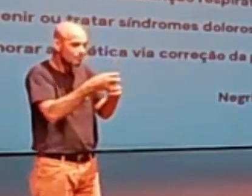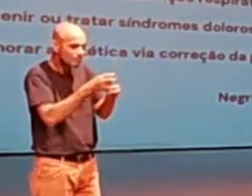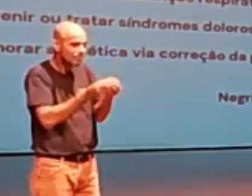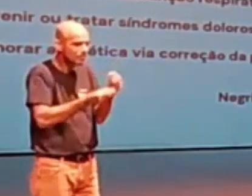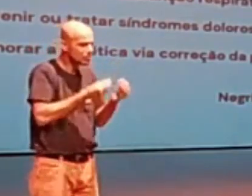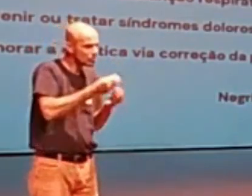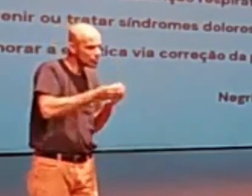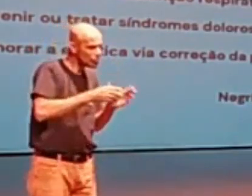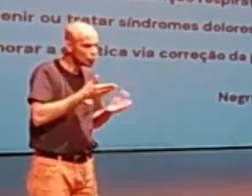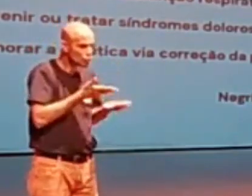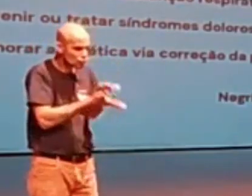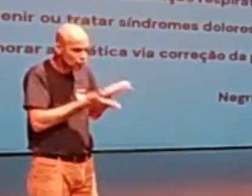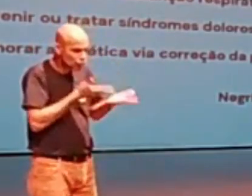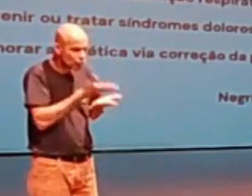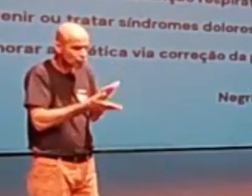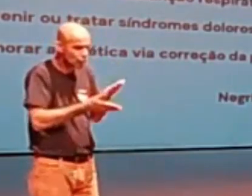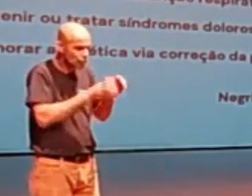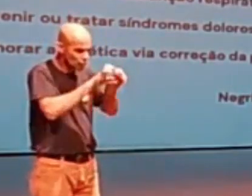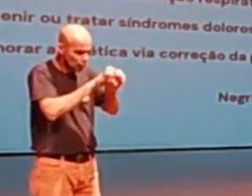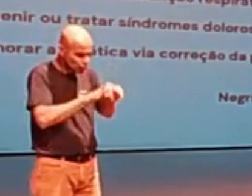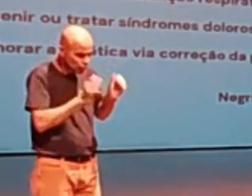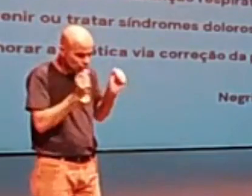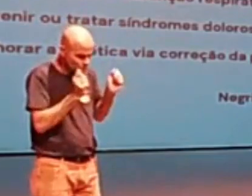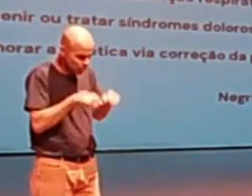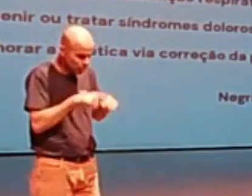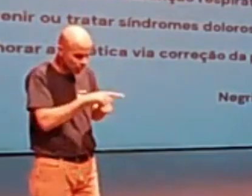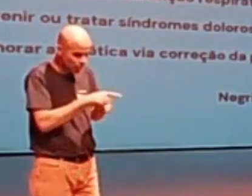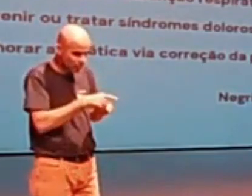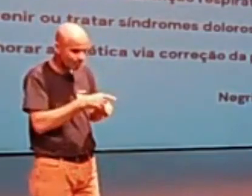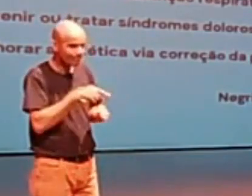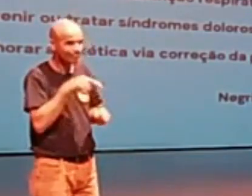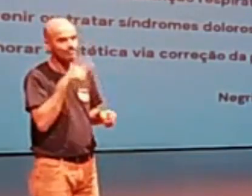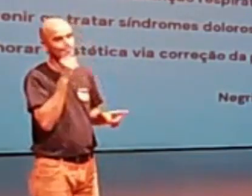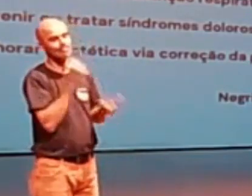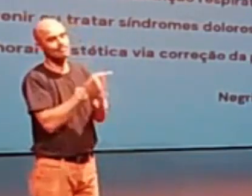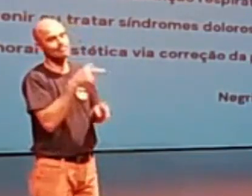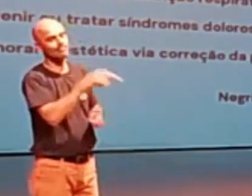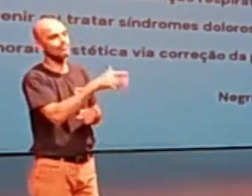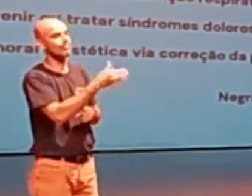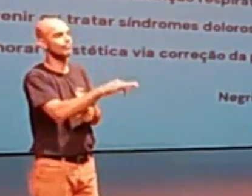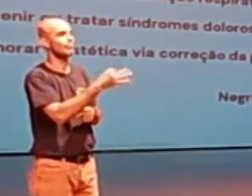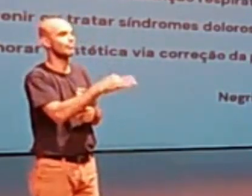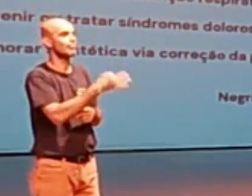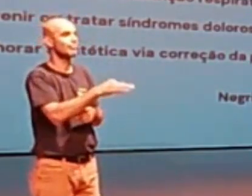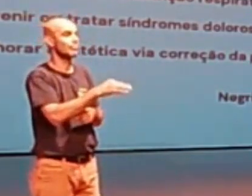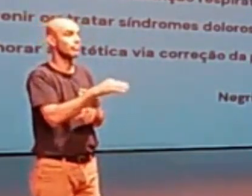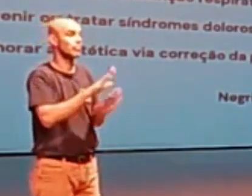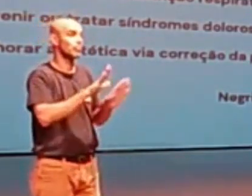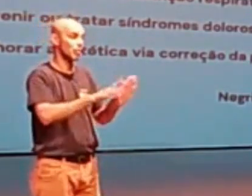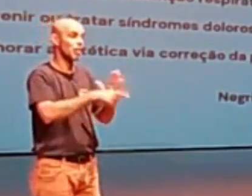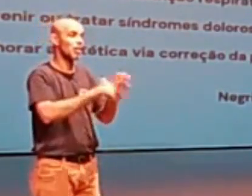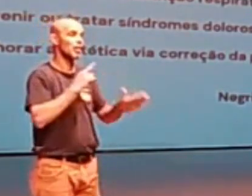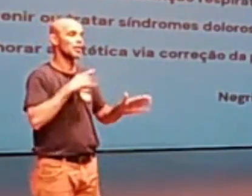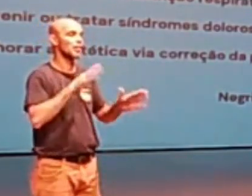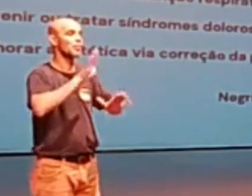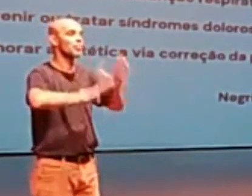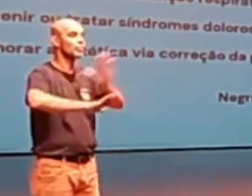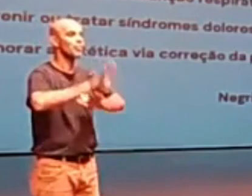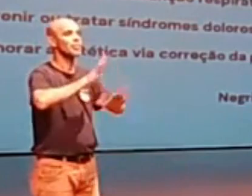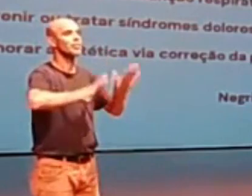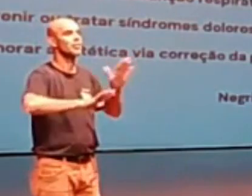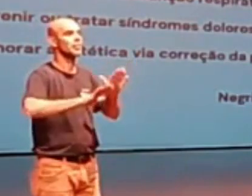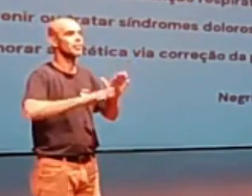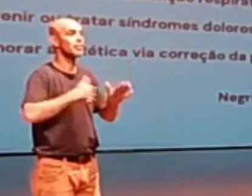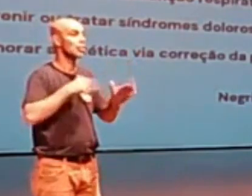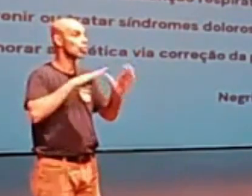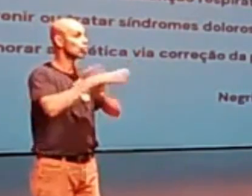motivo ou estruturas que podem causar dor, que a questão toda é que a gente previna isso. E não é só isso. Eu